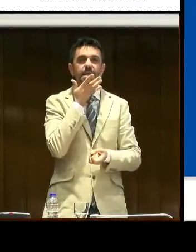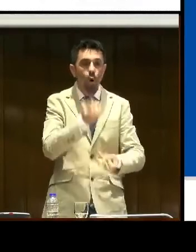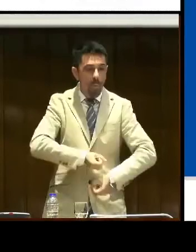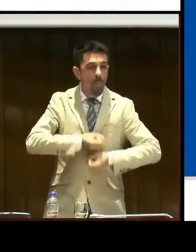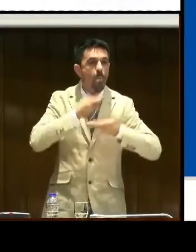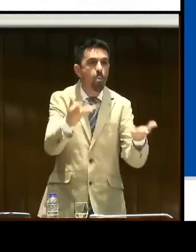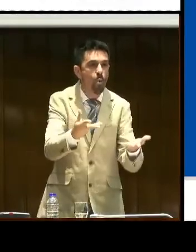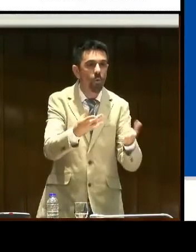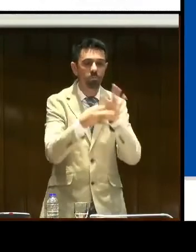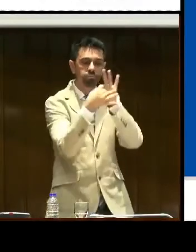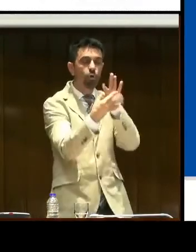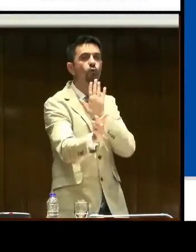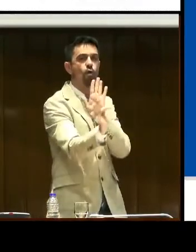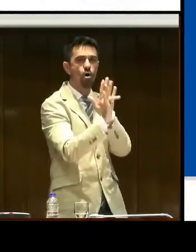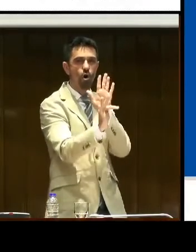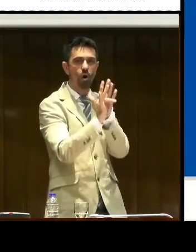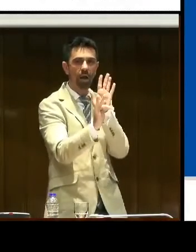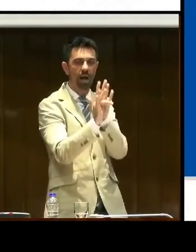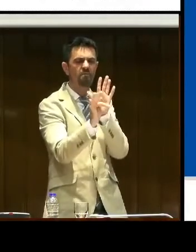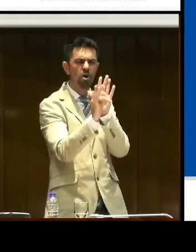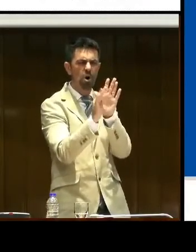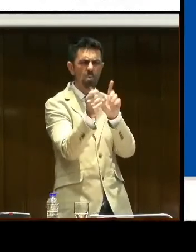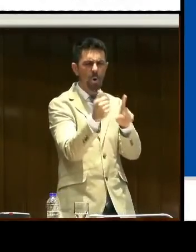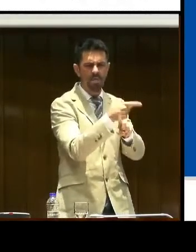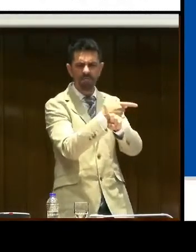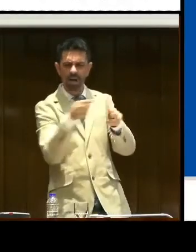fonología y que las lenguas orales desconocen.